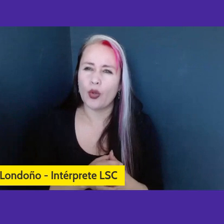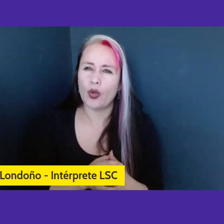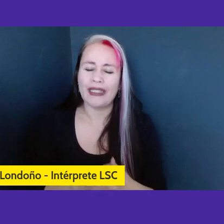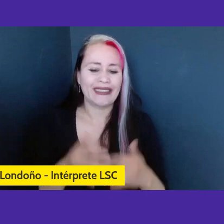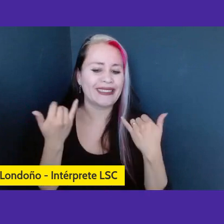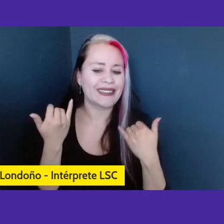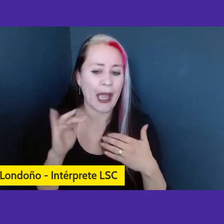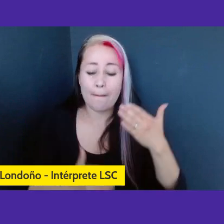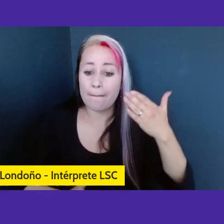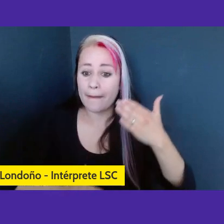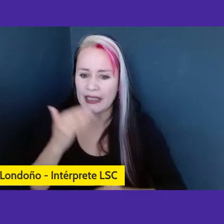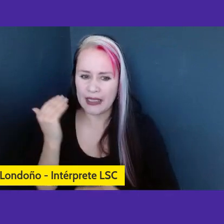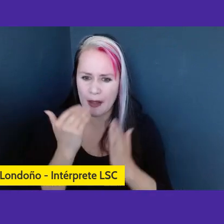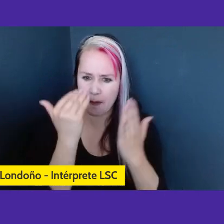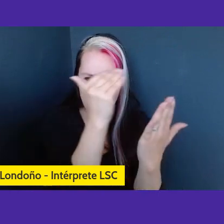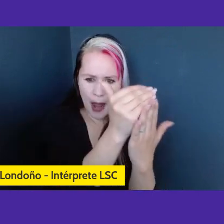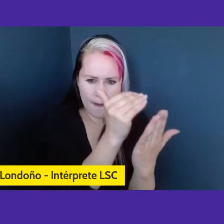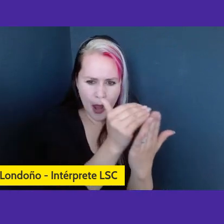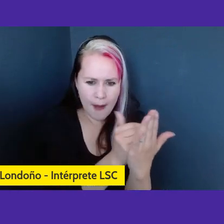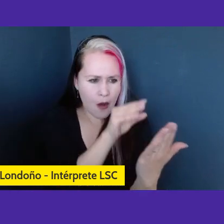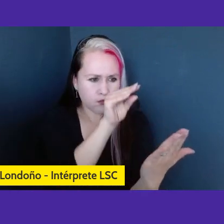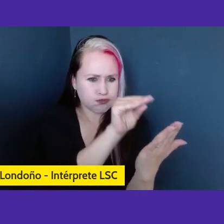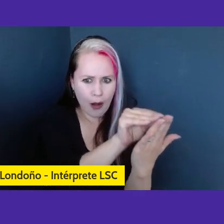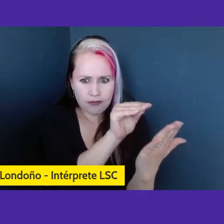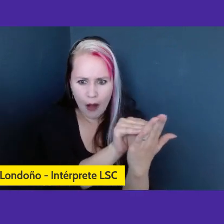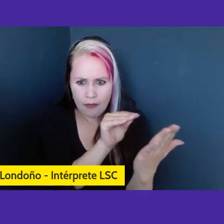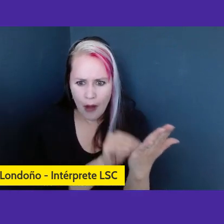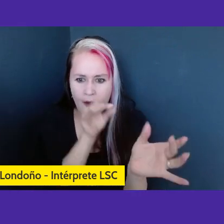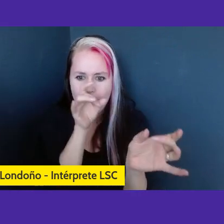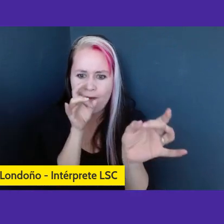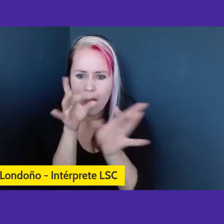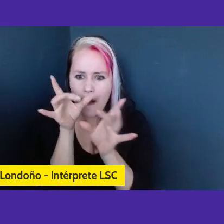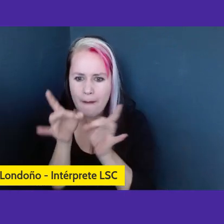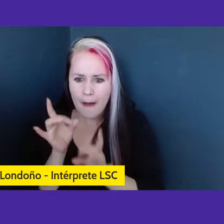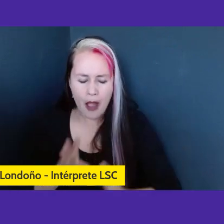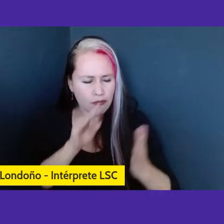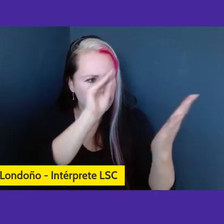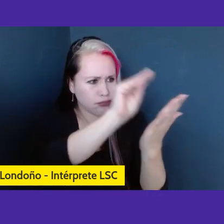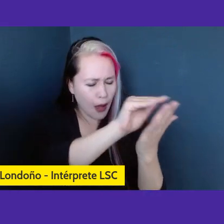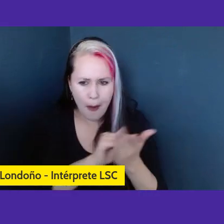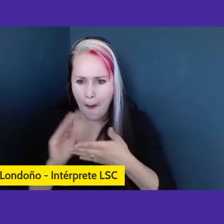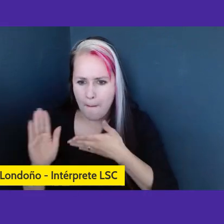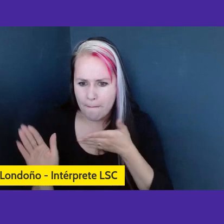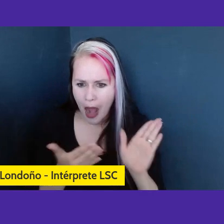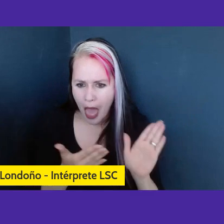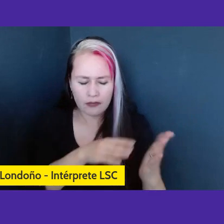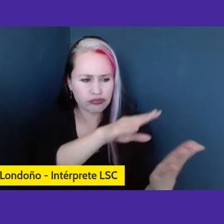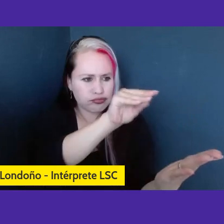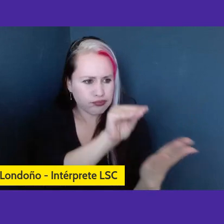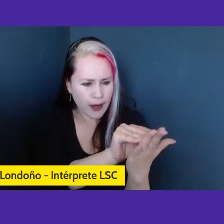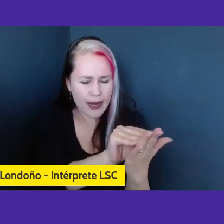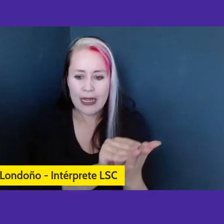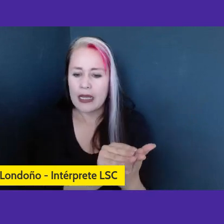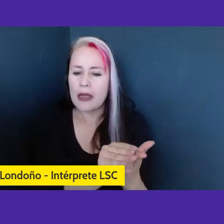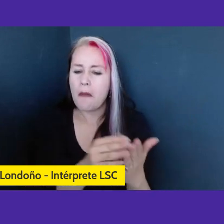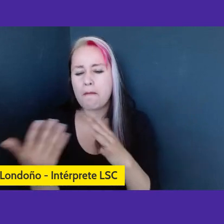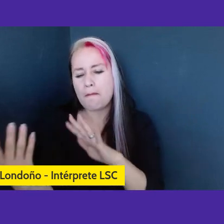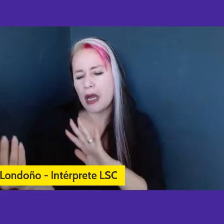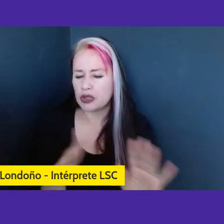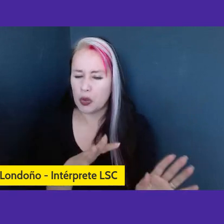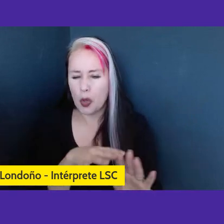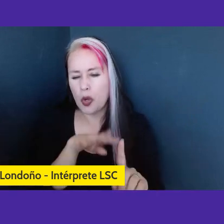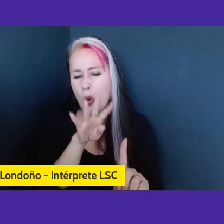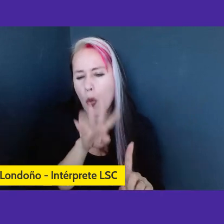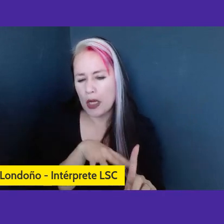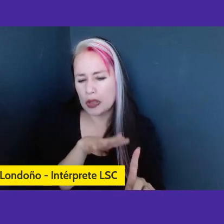armar la agenda de los festivales. Cada festival tiene su cierre, aproximadamente son 4 o 5 meses antes de que arranque